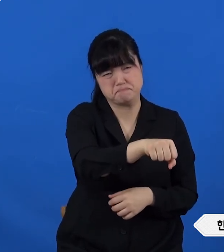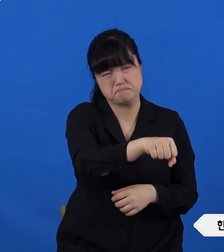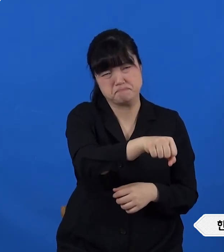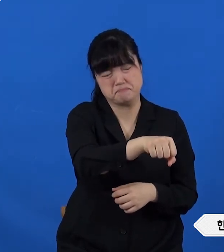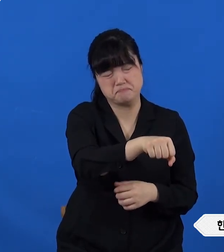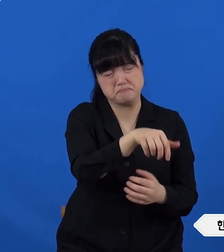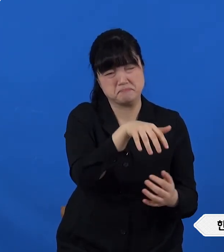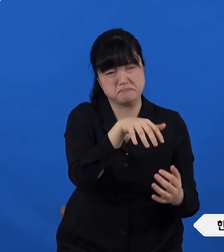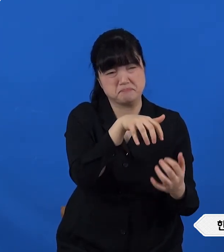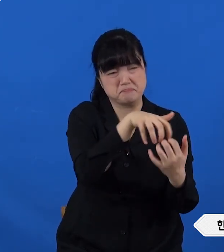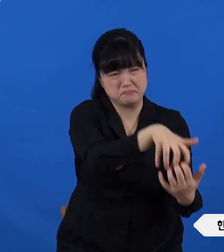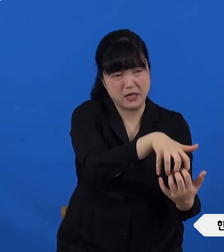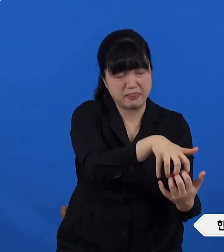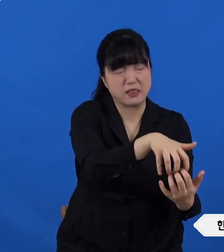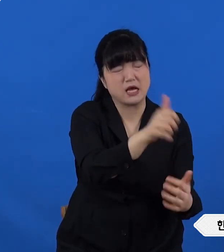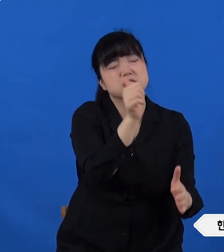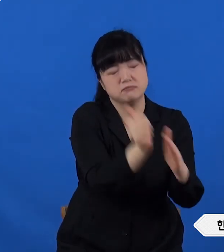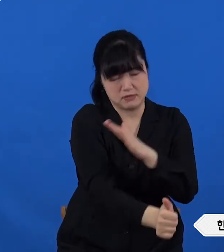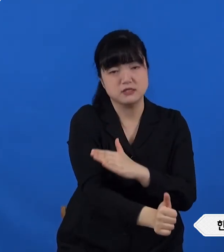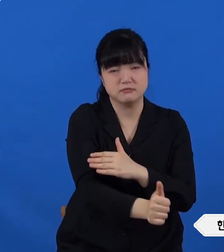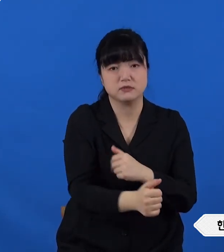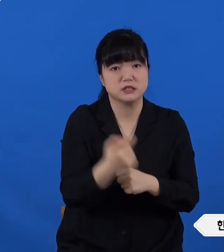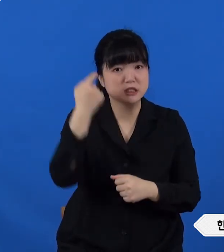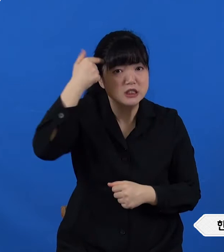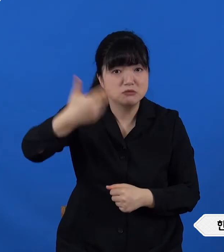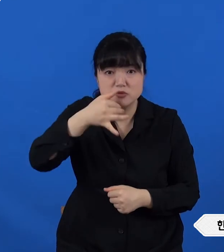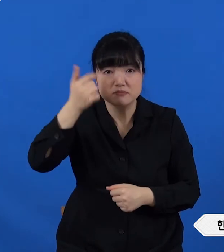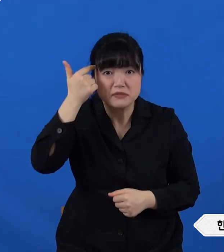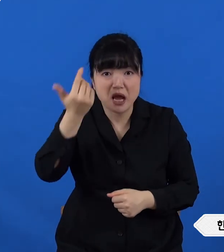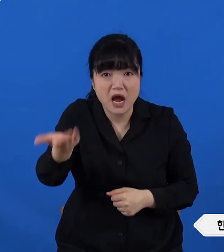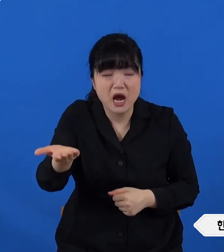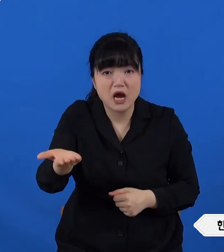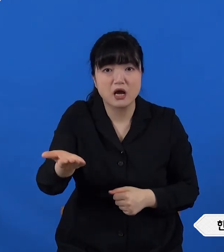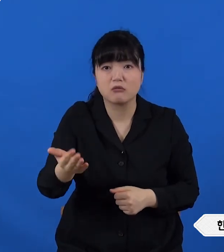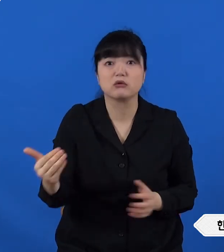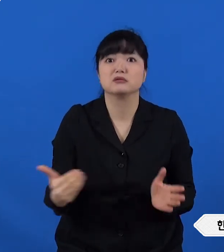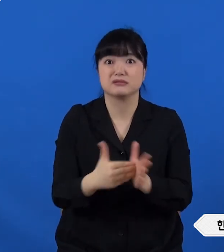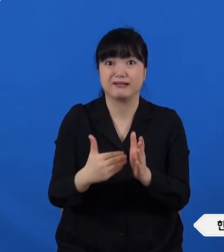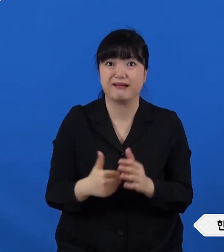질문 있습니까? 그리고 끝이었습니다.